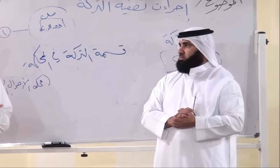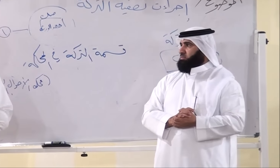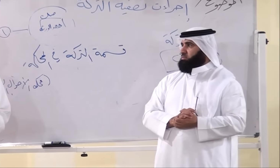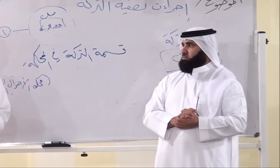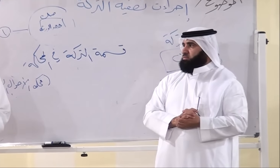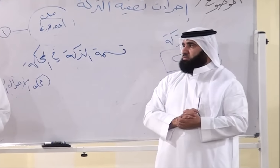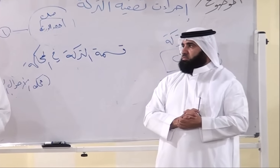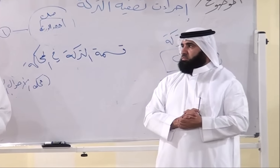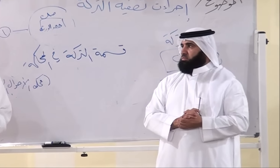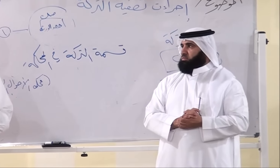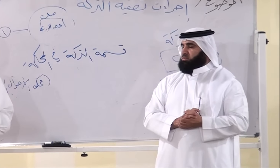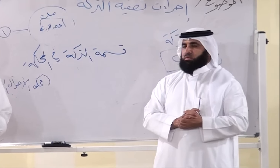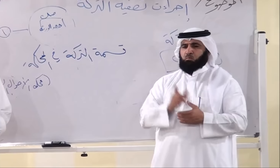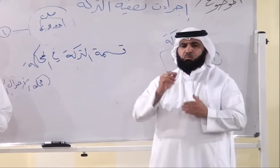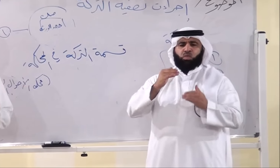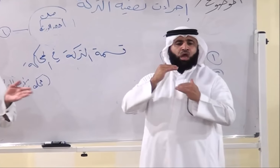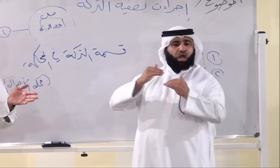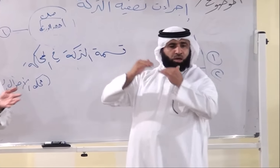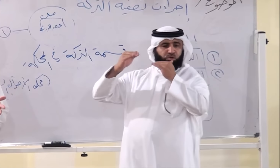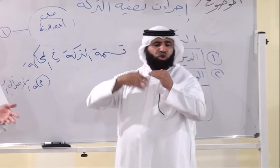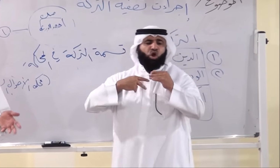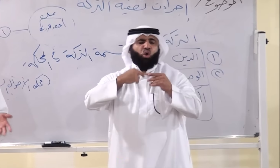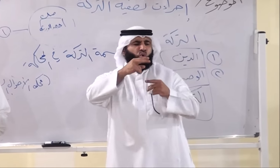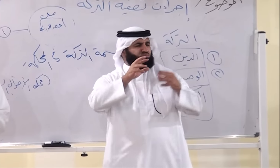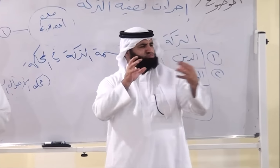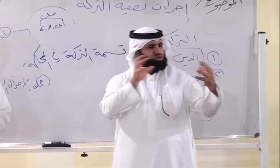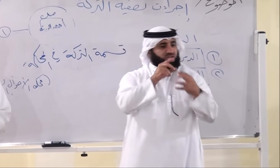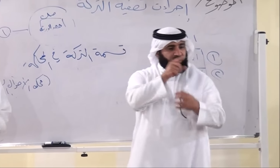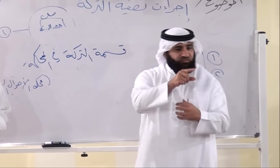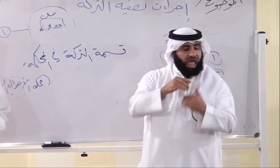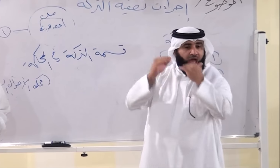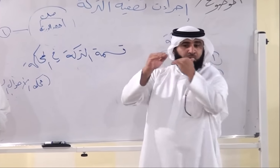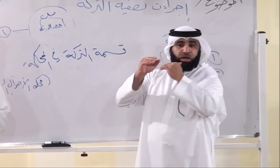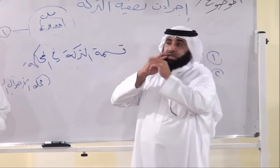ثلاث سنوات أربع سنوات غير مؤجر لأنهم مختلفين في من يستلم الأجرة.